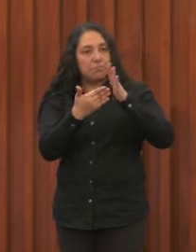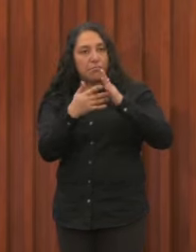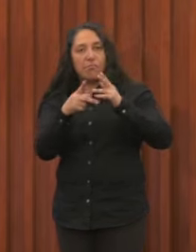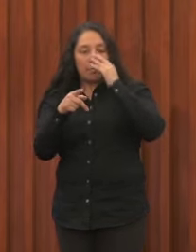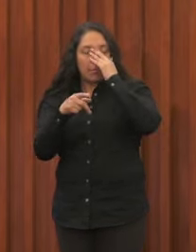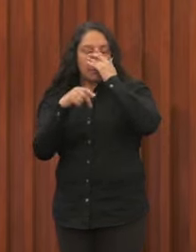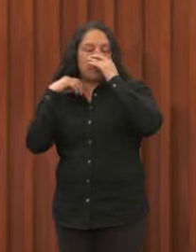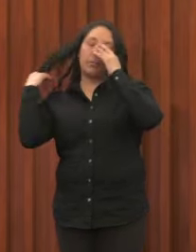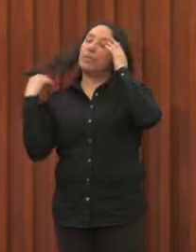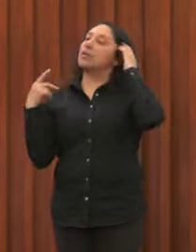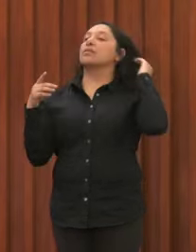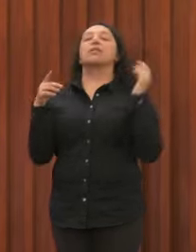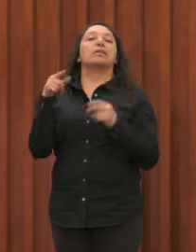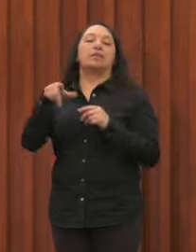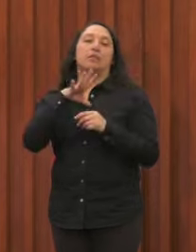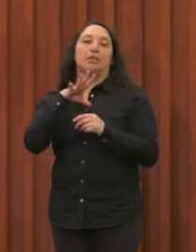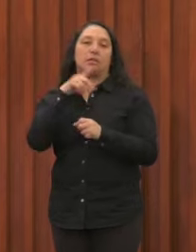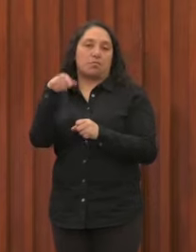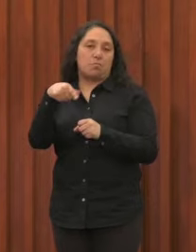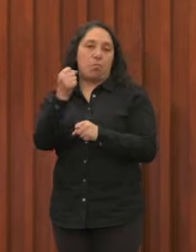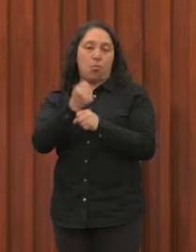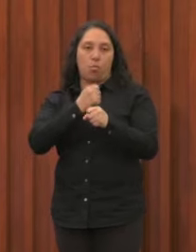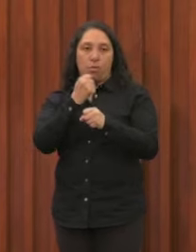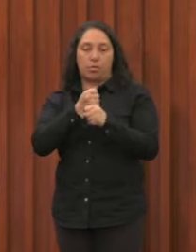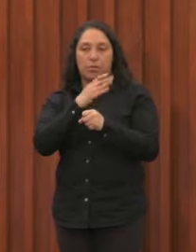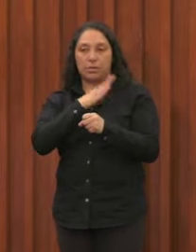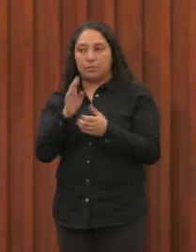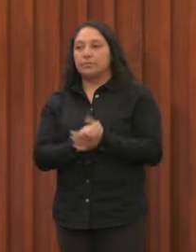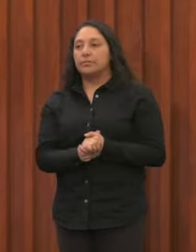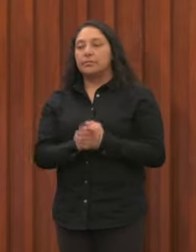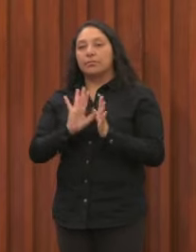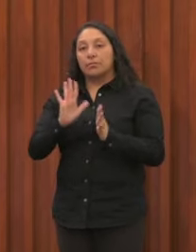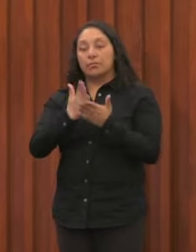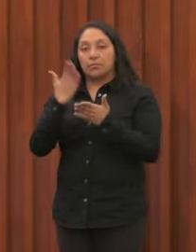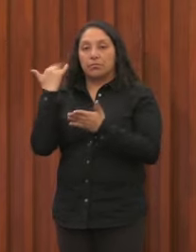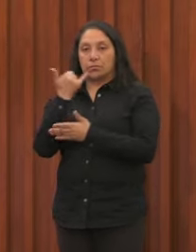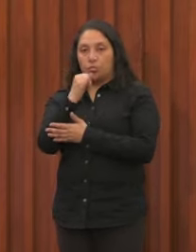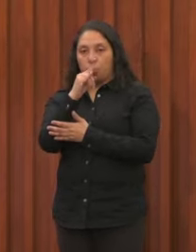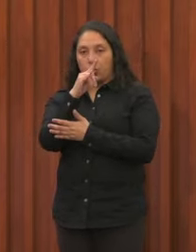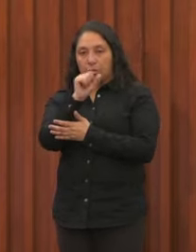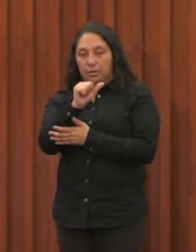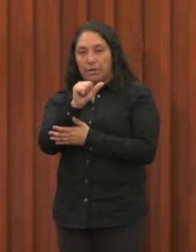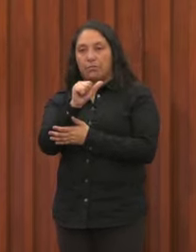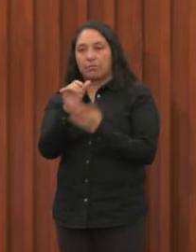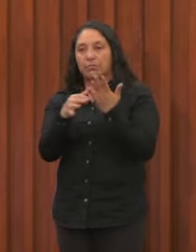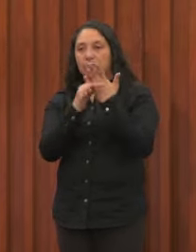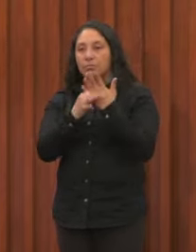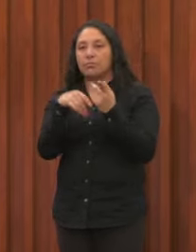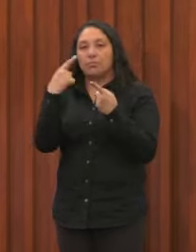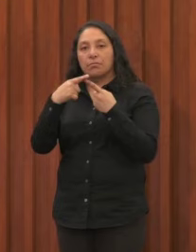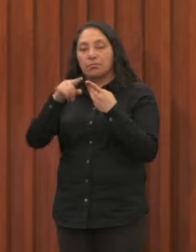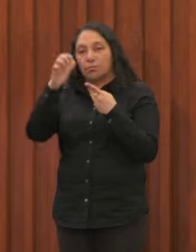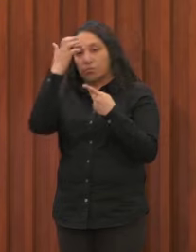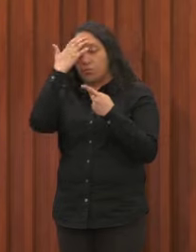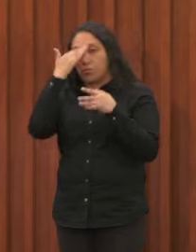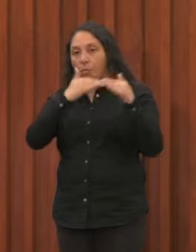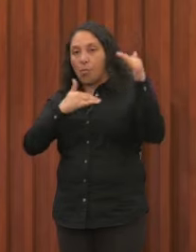Buenas Prácticas. Ya lo decía Yuridia, quienes conocemos la montaña